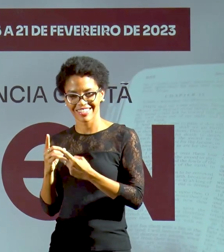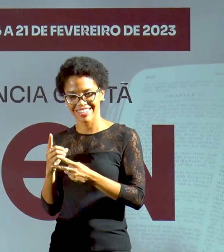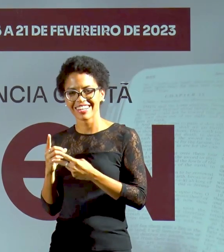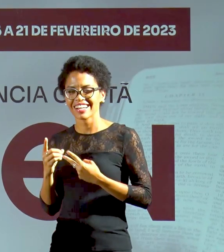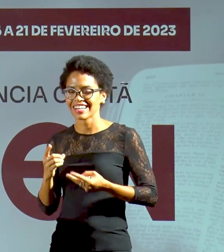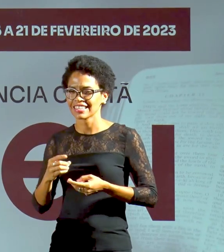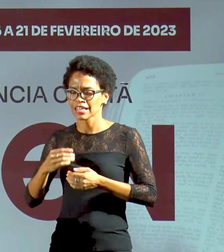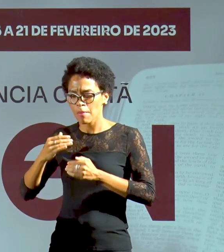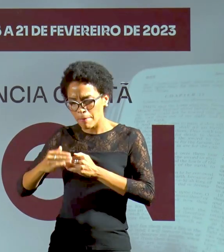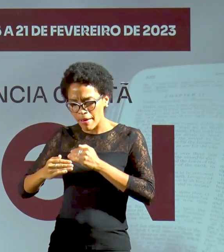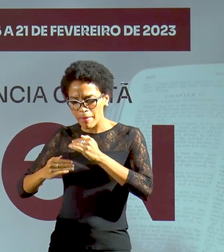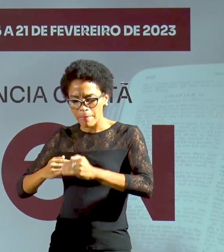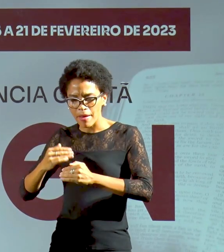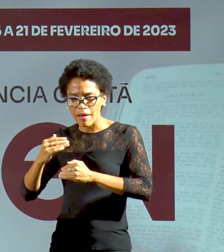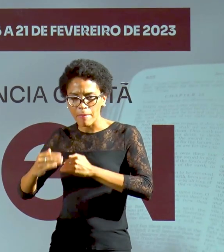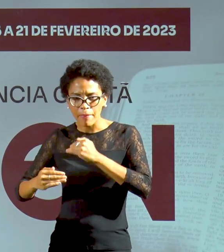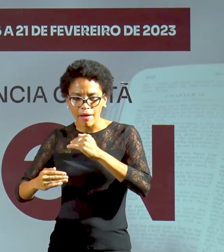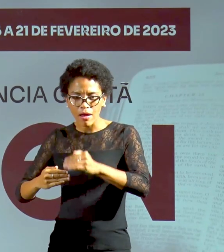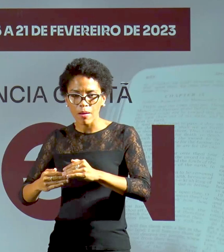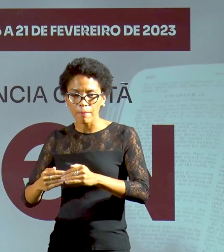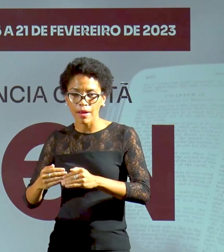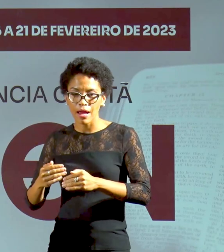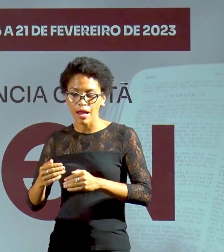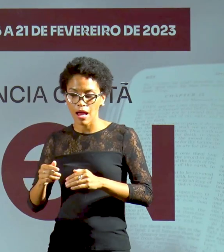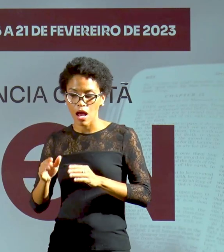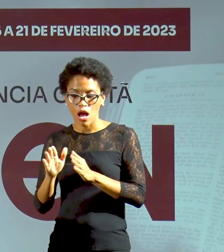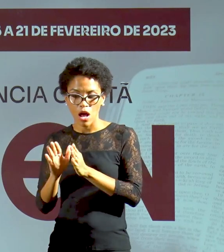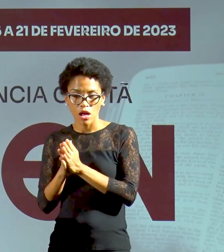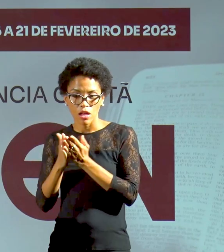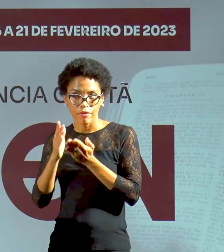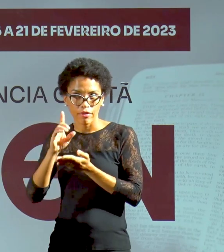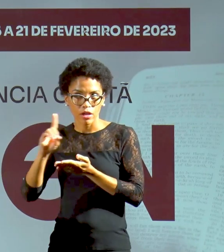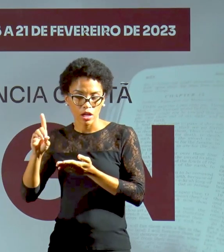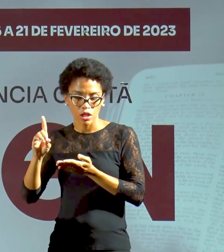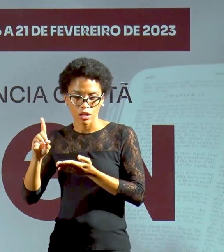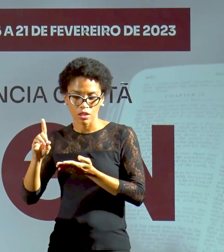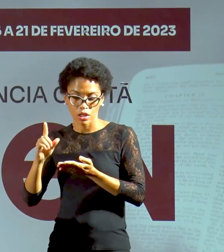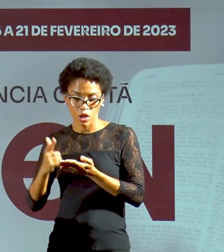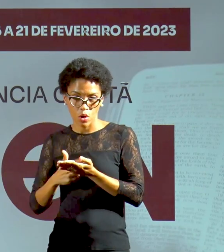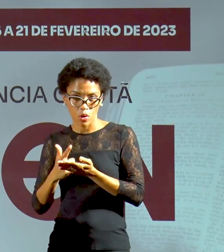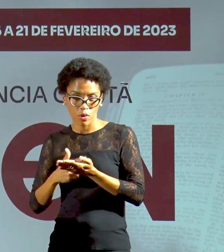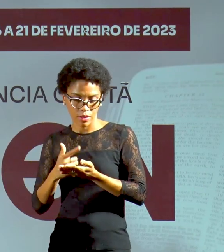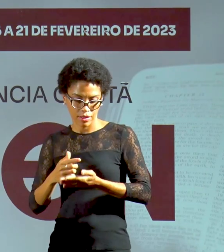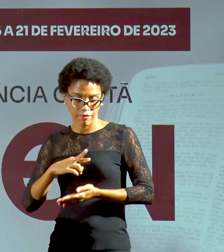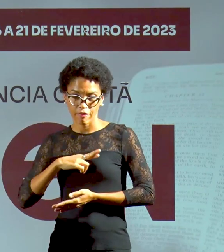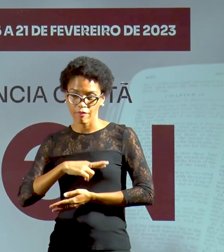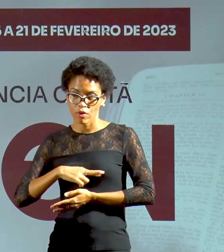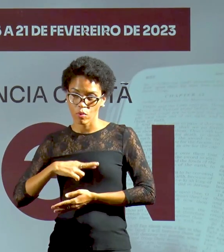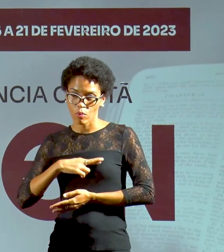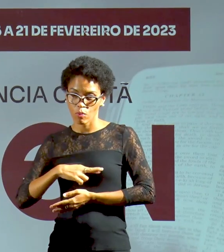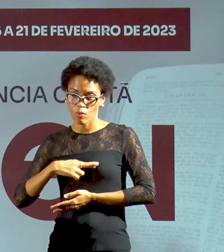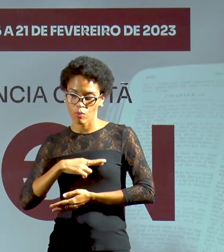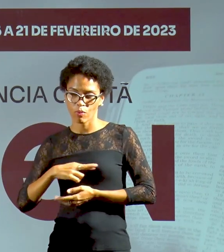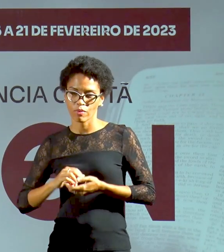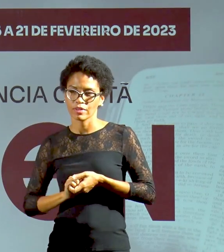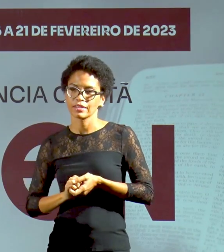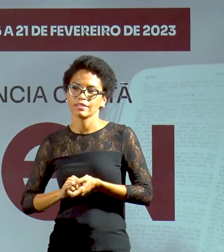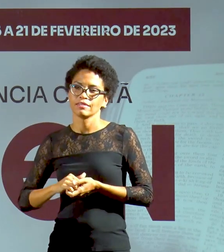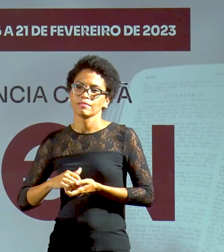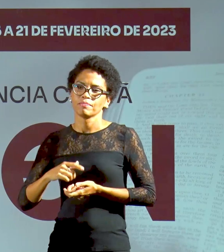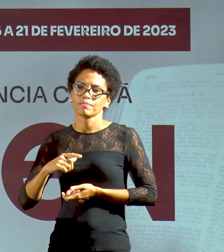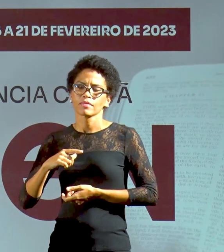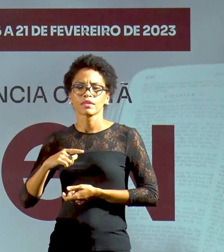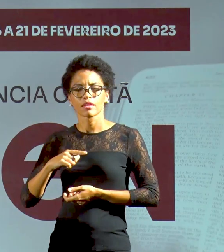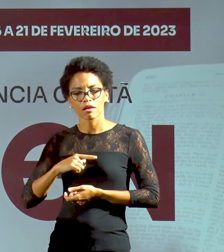devocional é o primeiro Versículo A hora que você for para segunda devocional é outro tema outra coisa que você vai meditar é